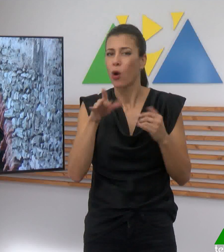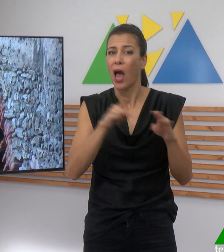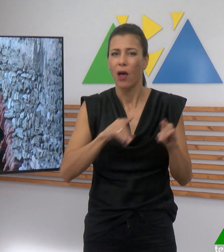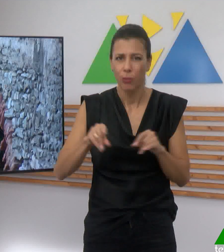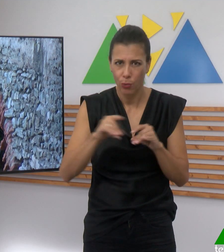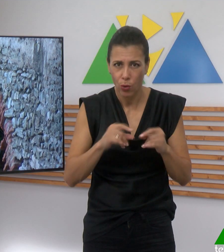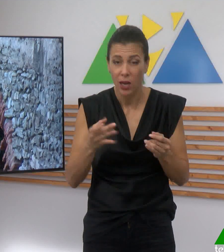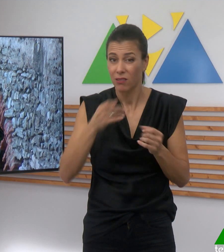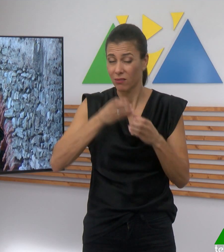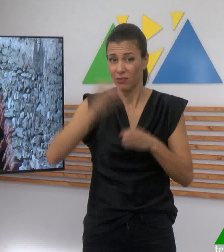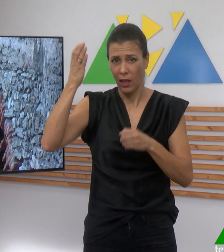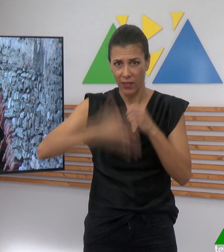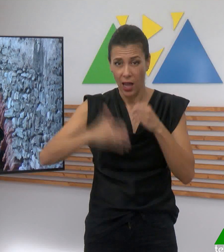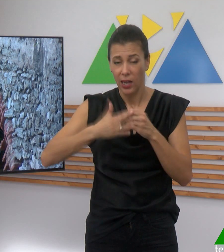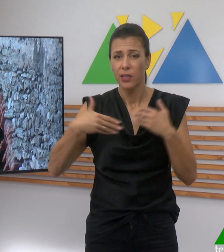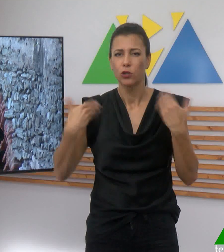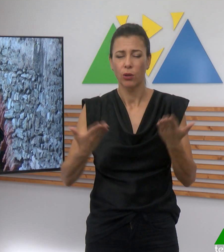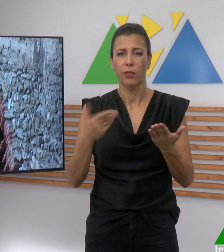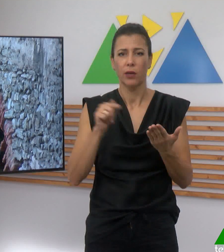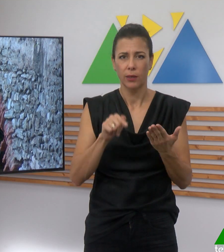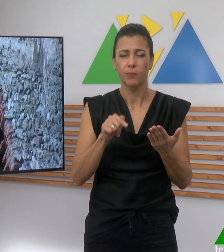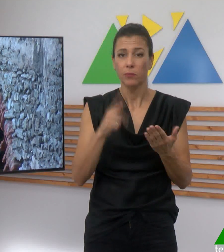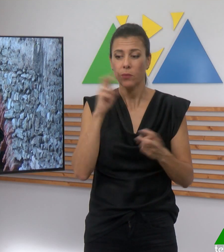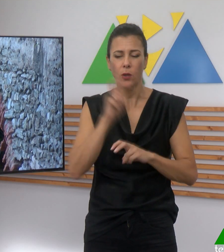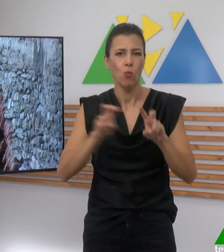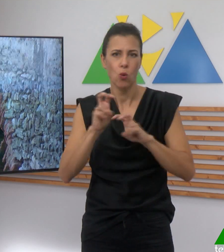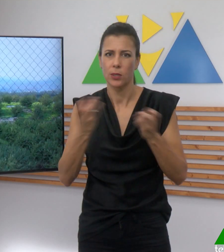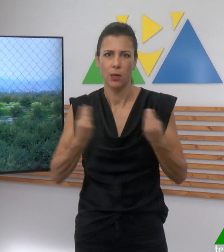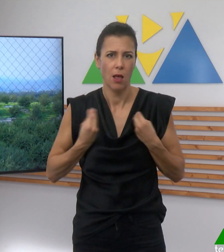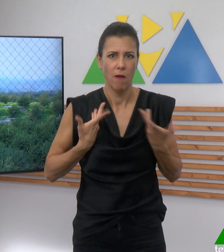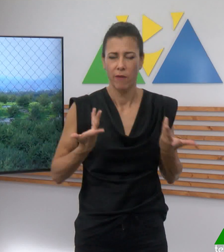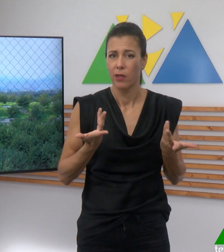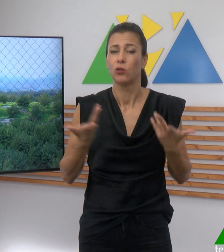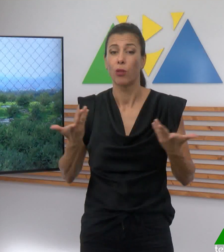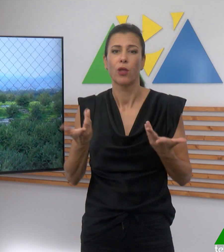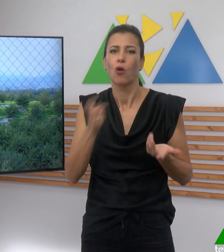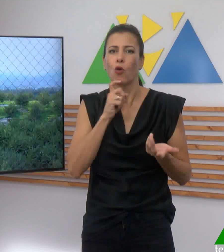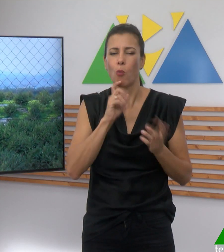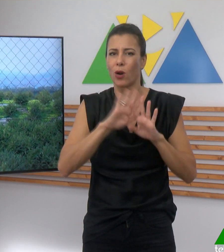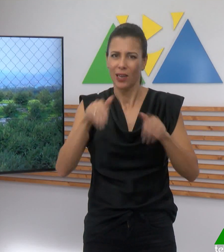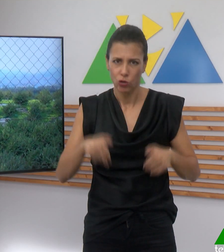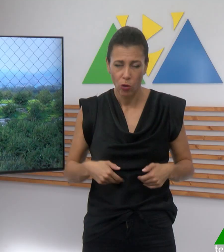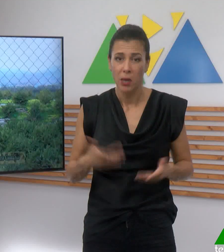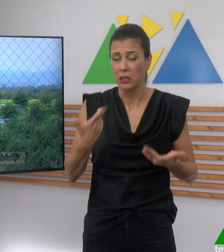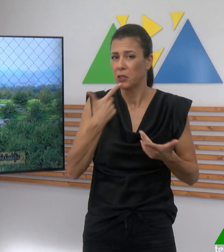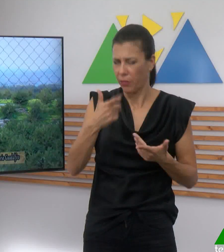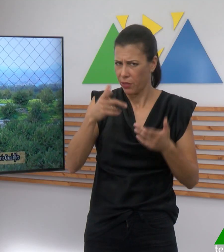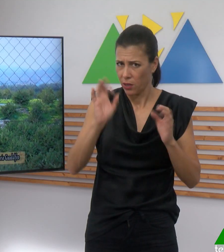la caña y entonces pues tenían que buscarse la vida una forma de buscarse la vida es retomar y decían efectivamente que el arroz era más